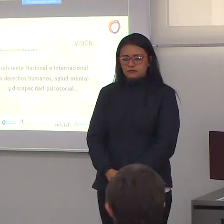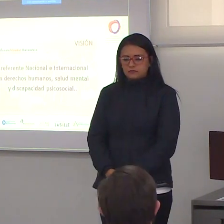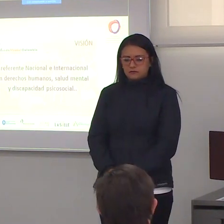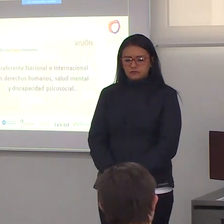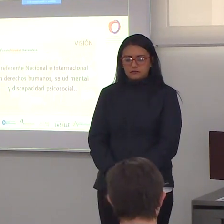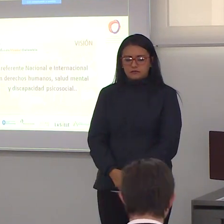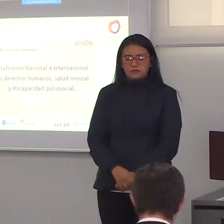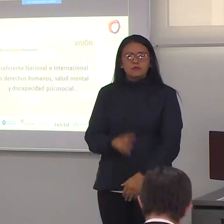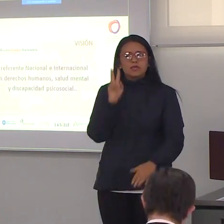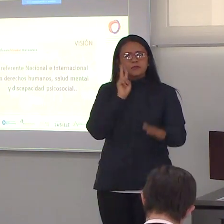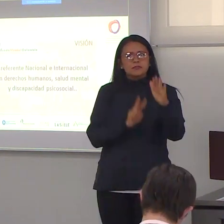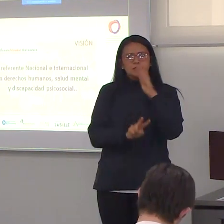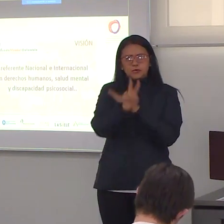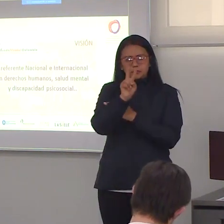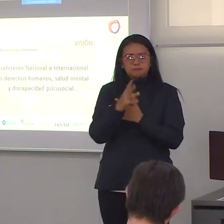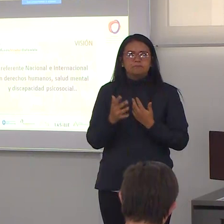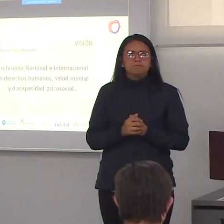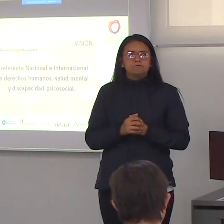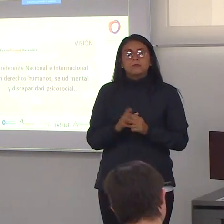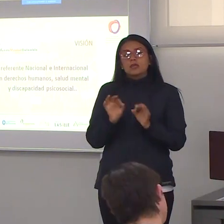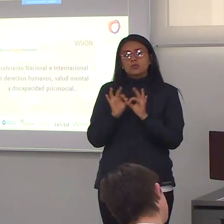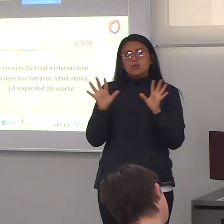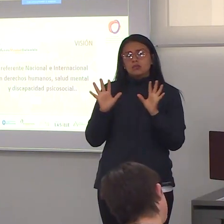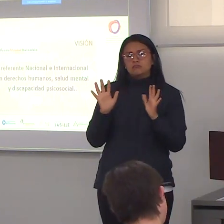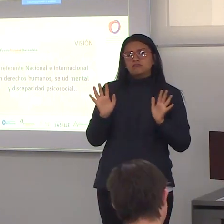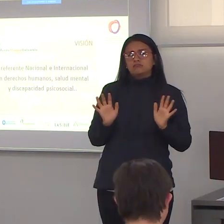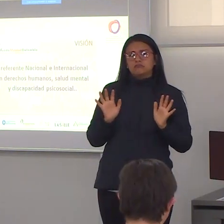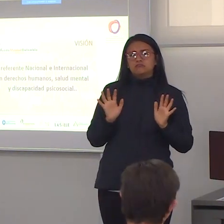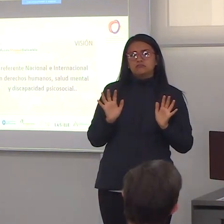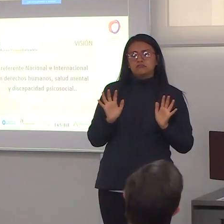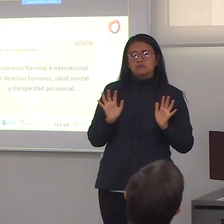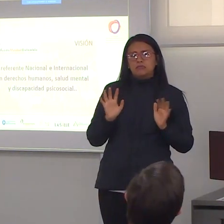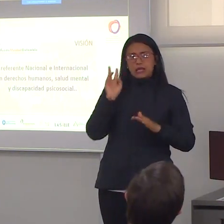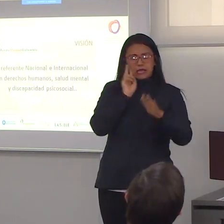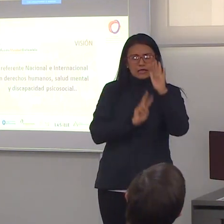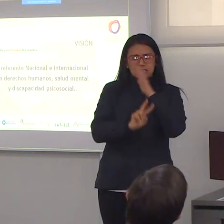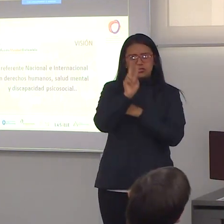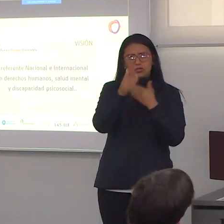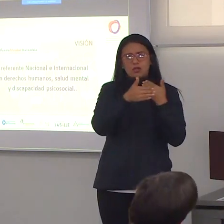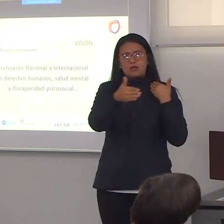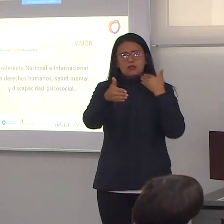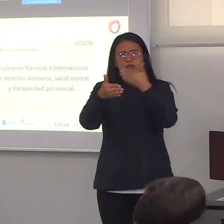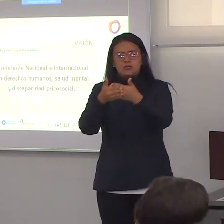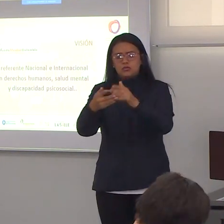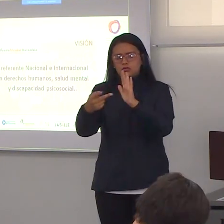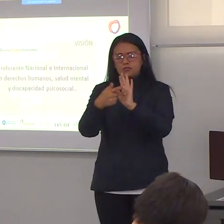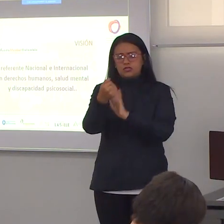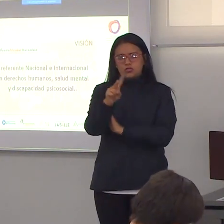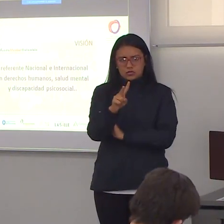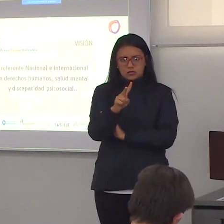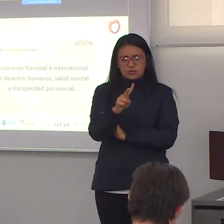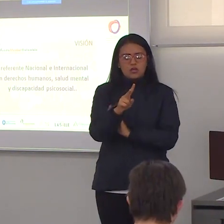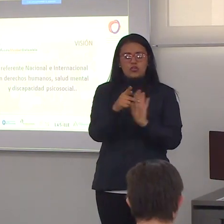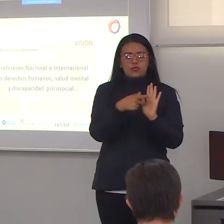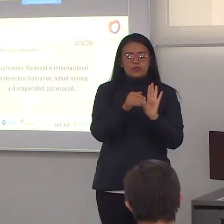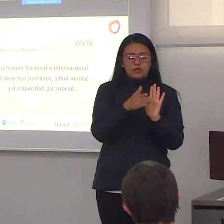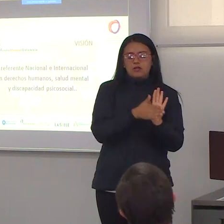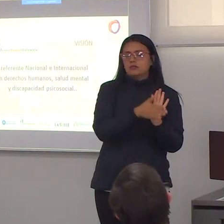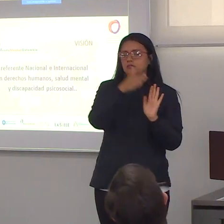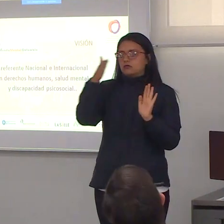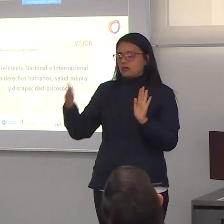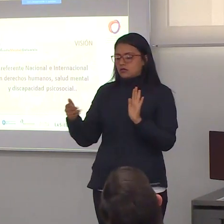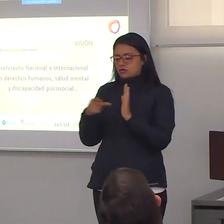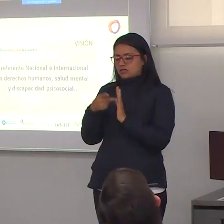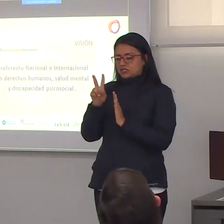nuestra visión afortunadamente ya cumplimos nos pusimos una visión a 2012 después nos colocamos una visión a